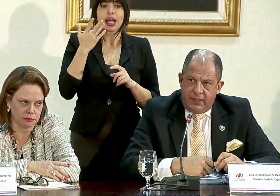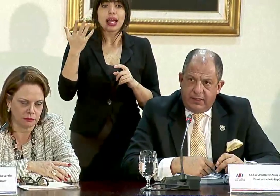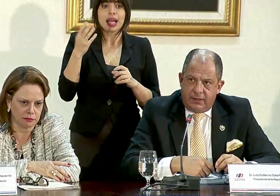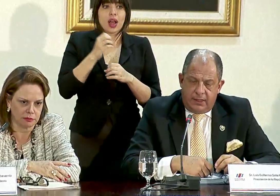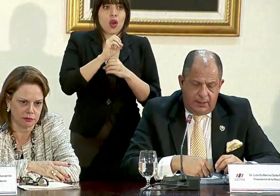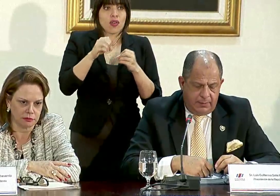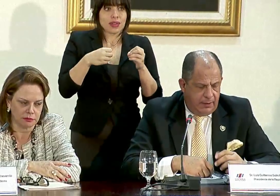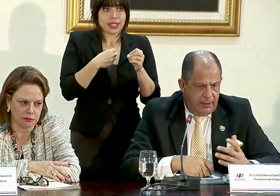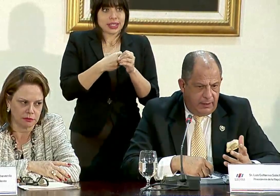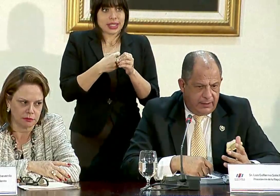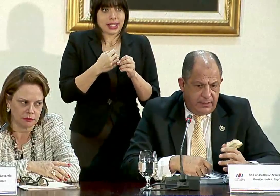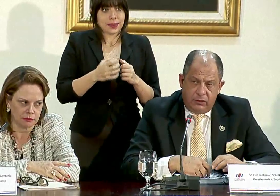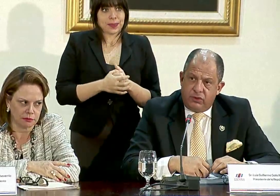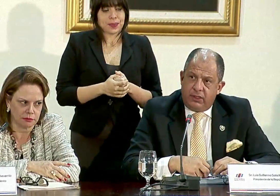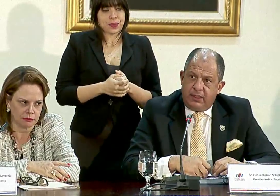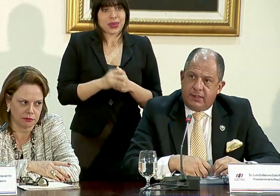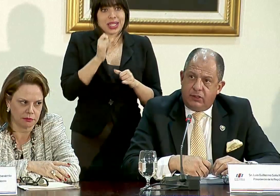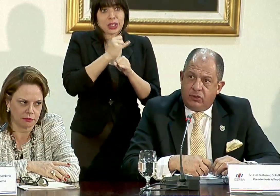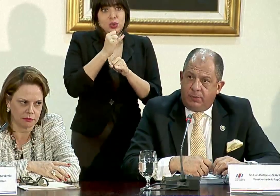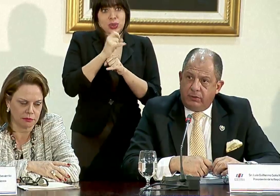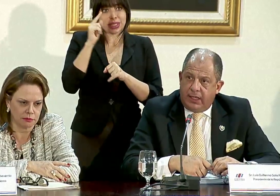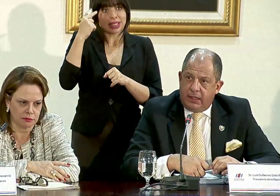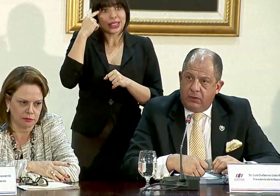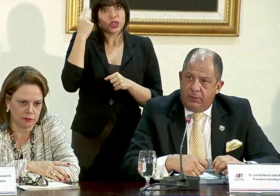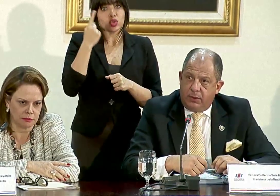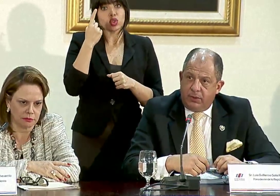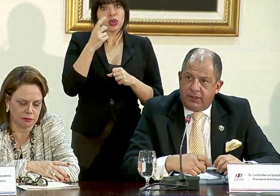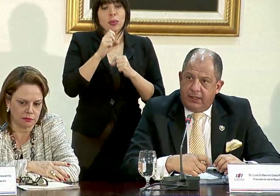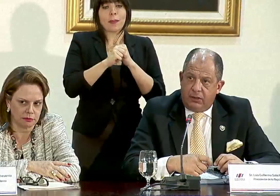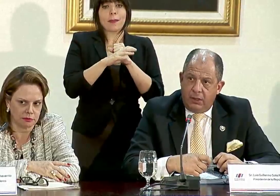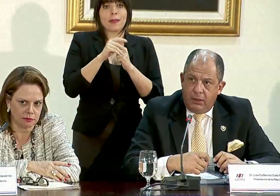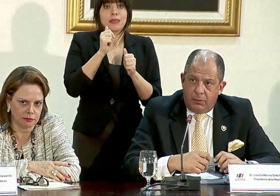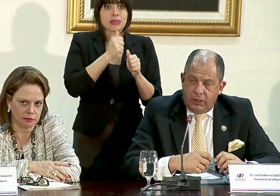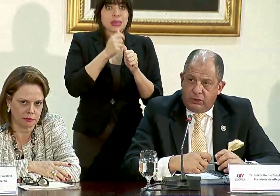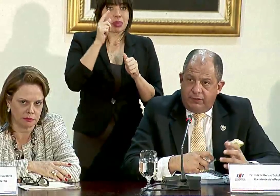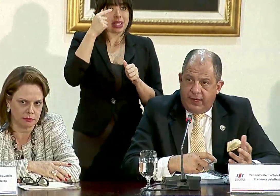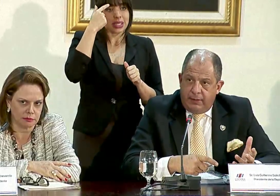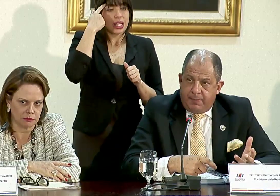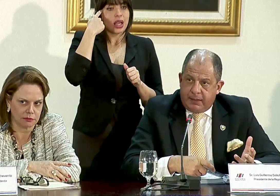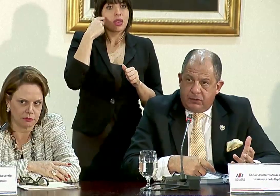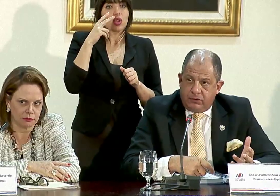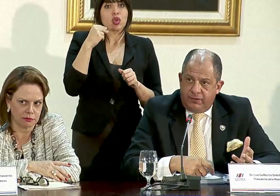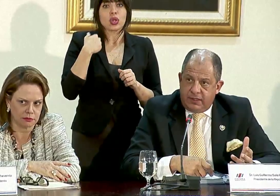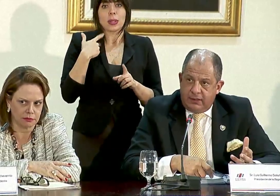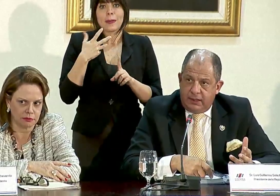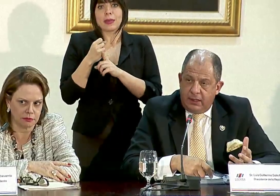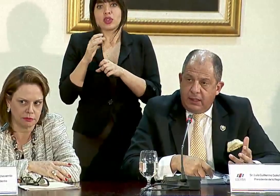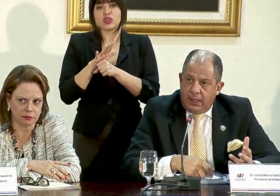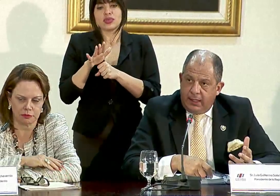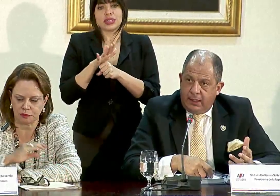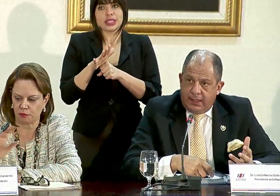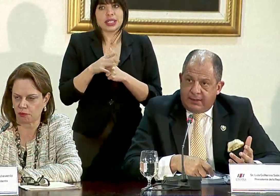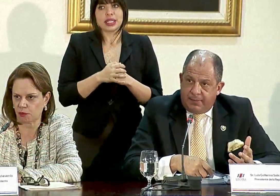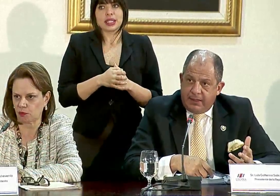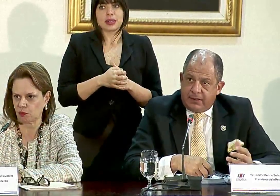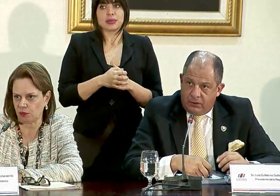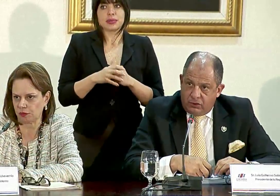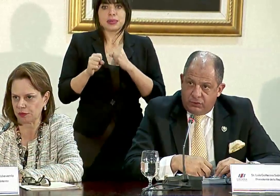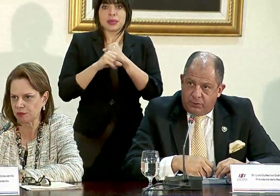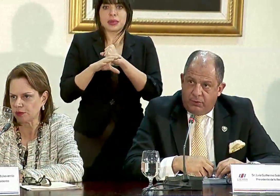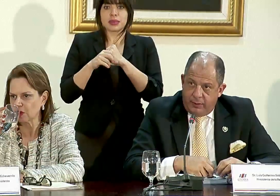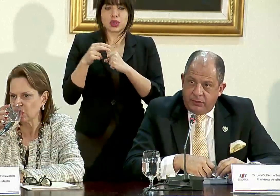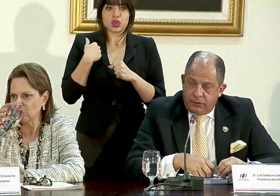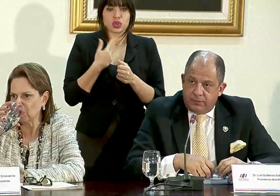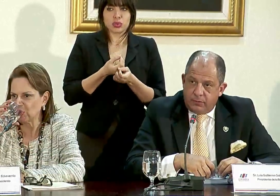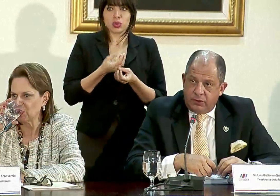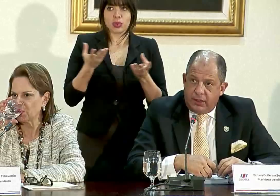oficinas que las instituciones del estado sólo pautaran con el propio estado porque no tendría el impacto suficiente las campañas que